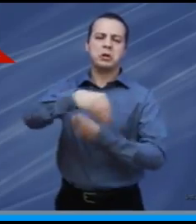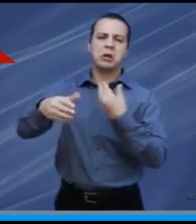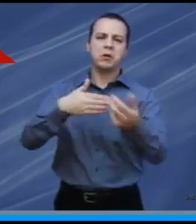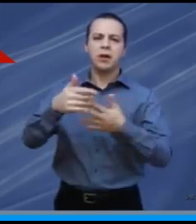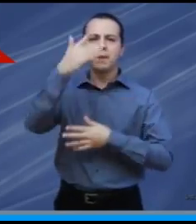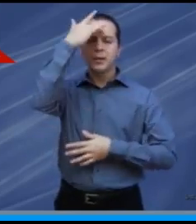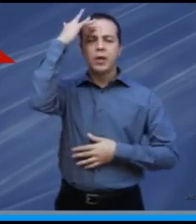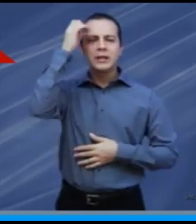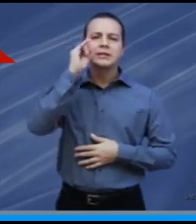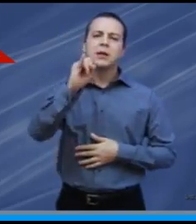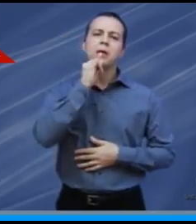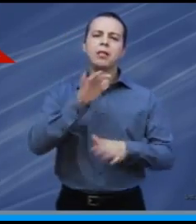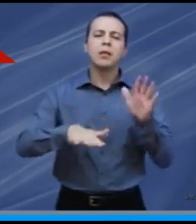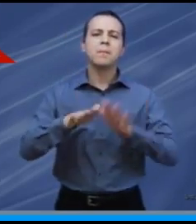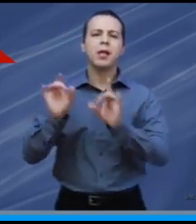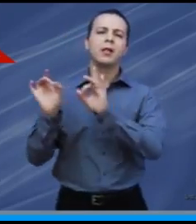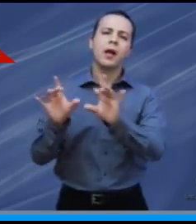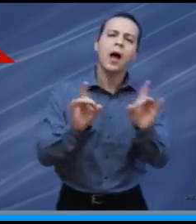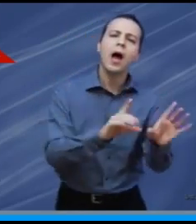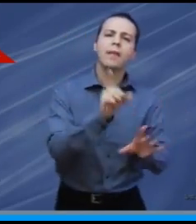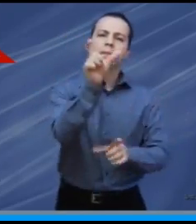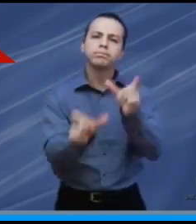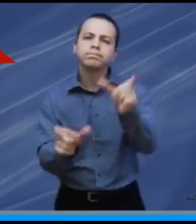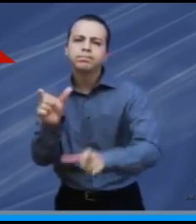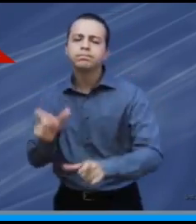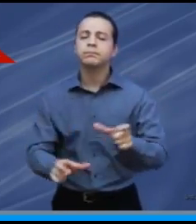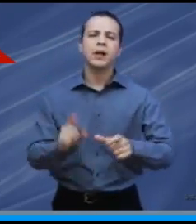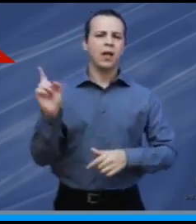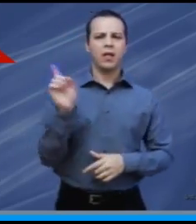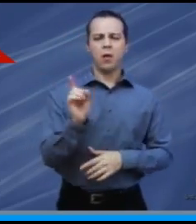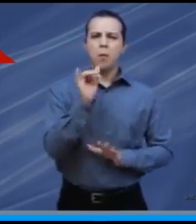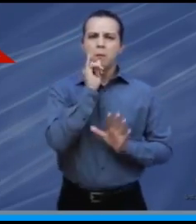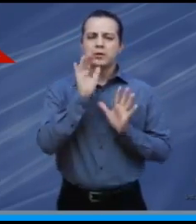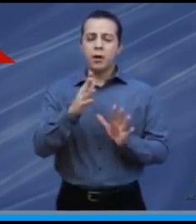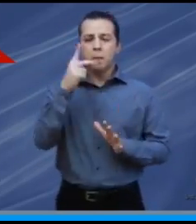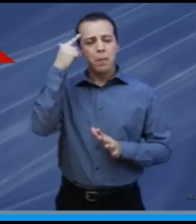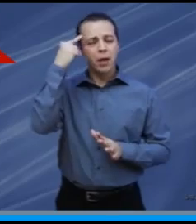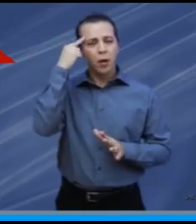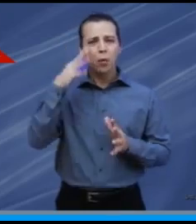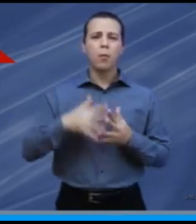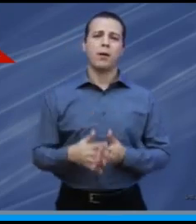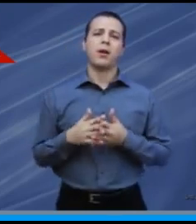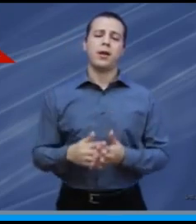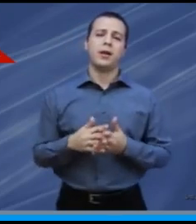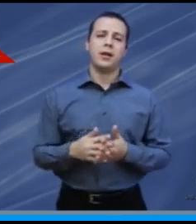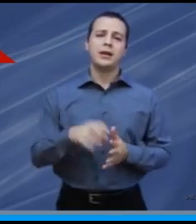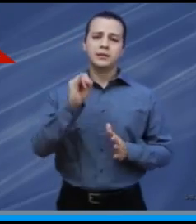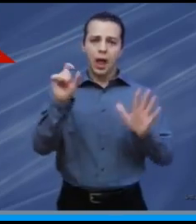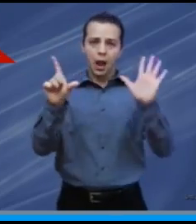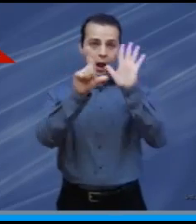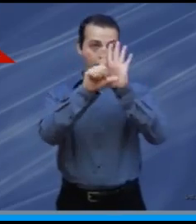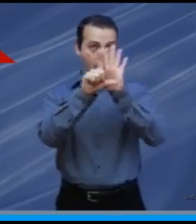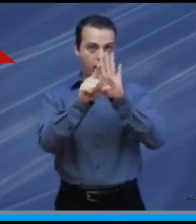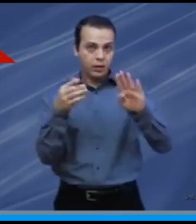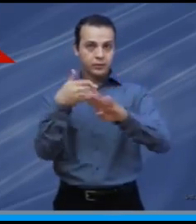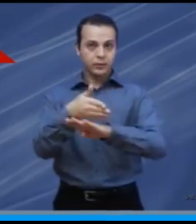ficar junto com todo mundo? Vai depender de um caso, de cada caso? Não, eu acho complexo isso. Por exemplo, a lei de